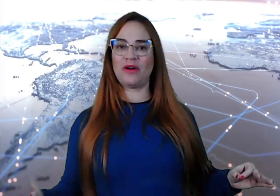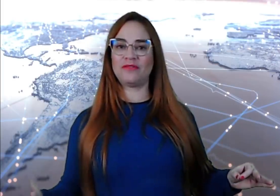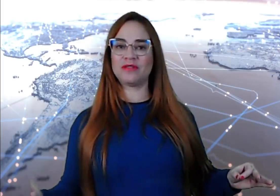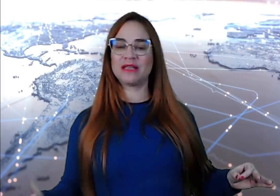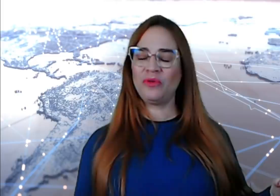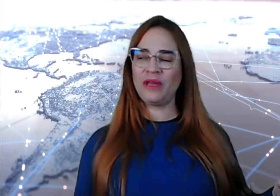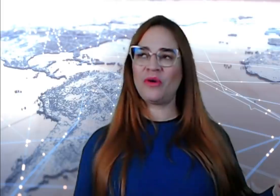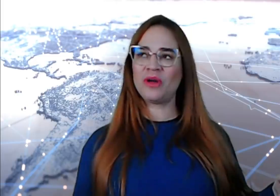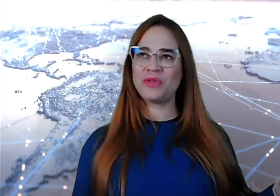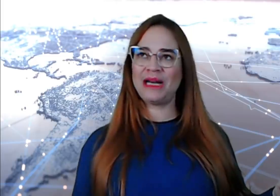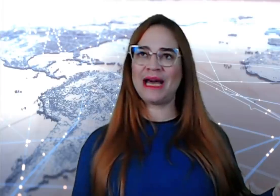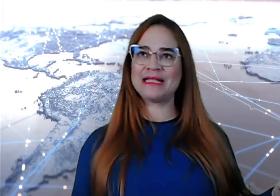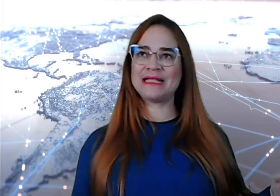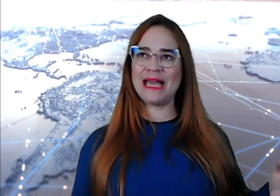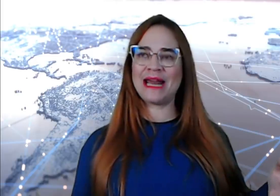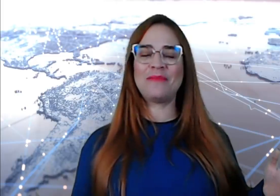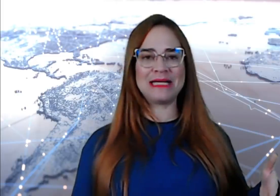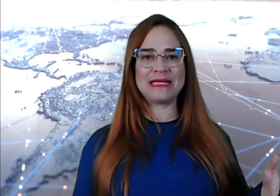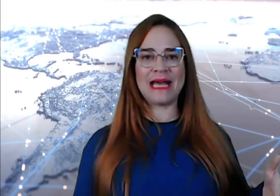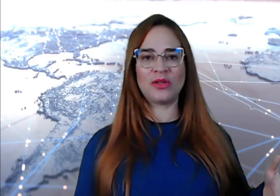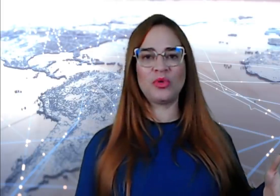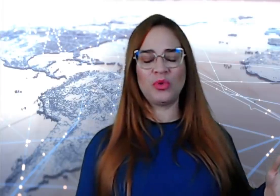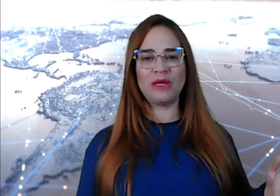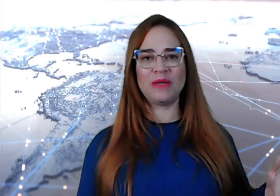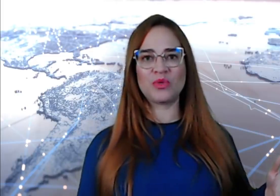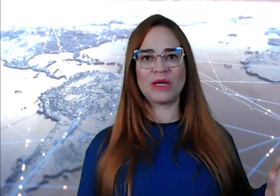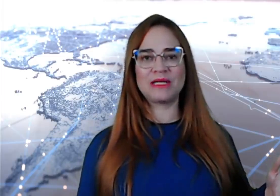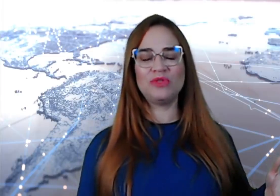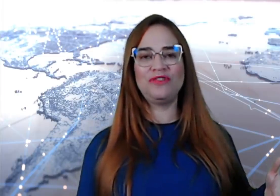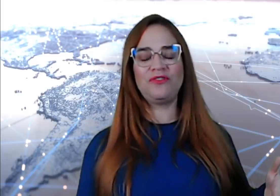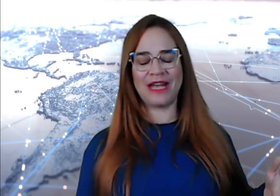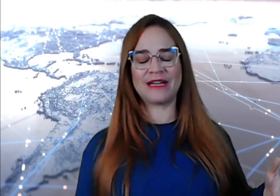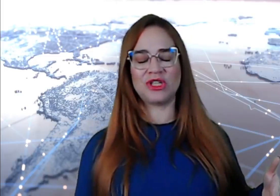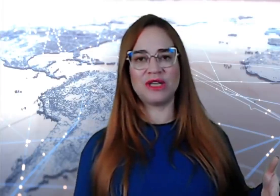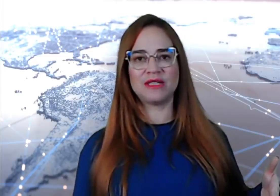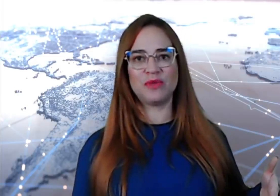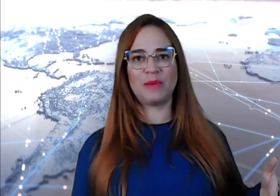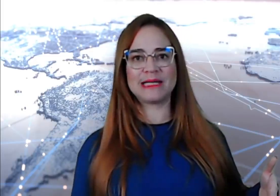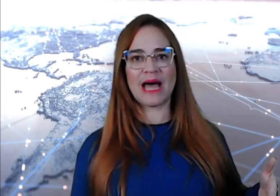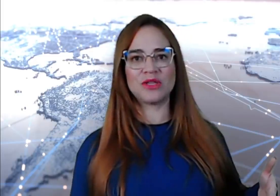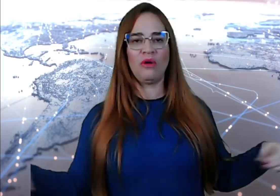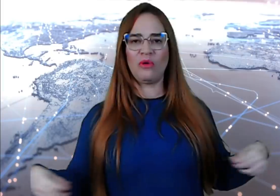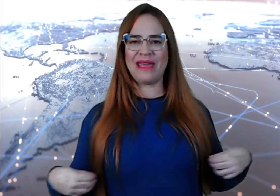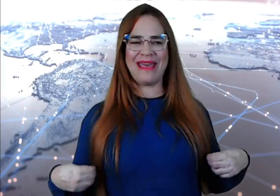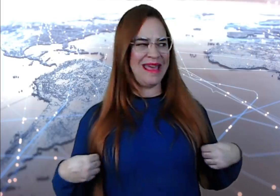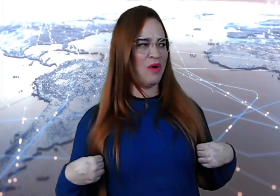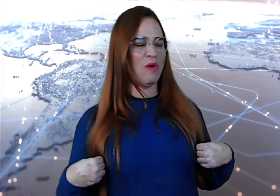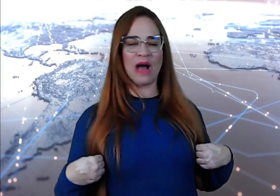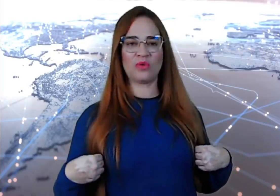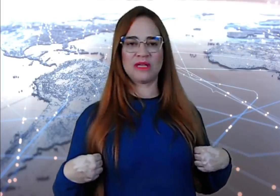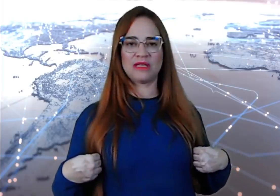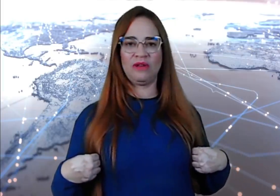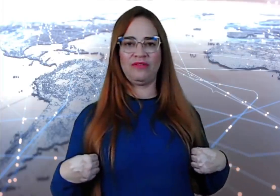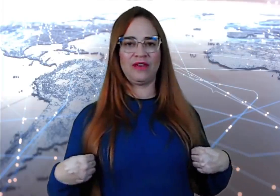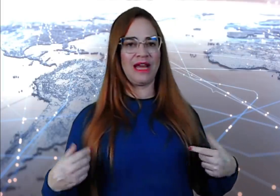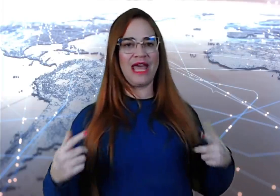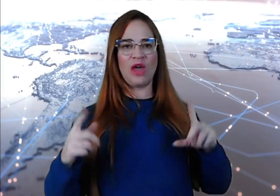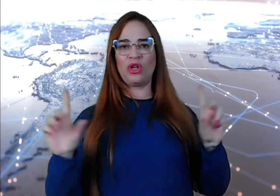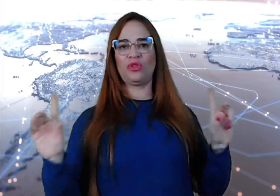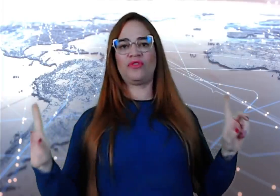provas. Um negócio, aliás, que era mais certo do que menstruação de freira, diga-se de passagem. Porque eu, acusação leviana, eu não tô